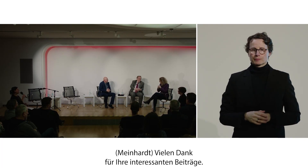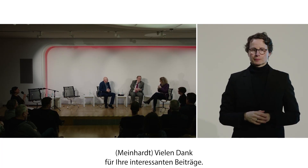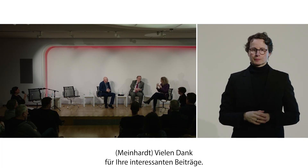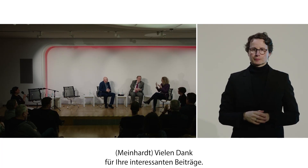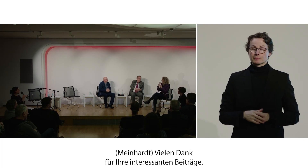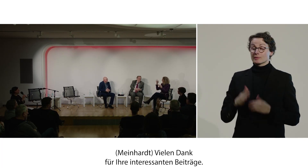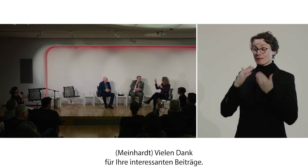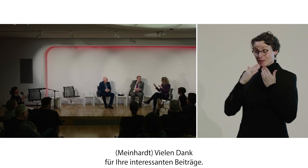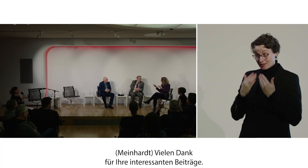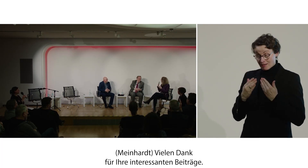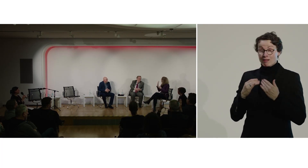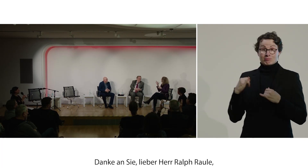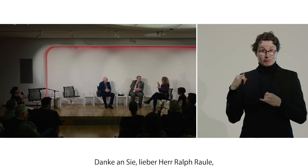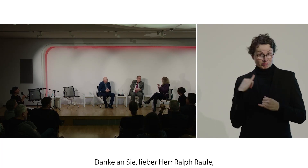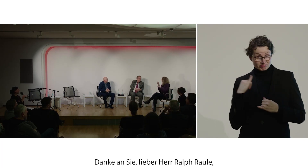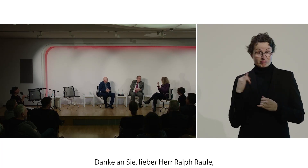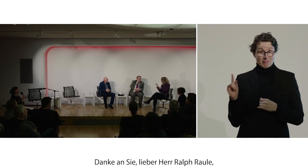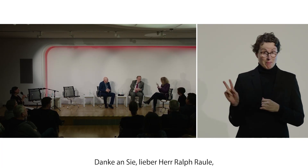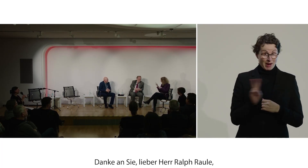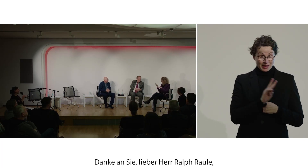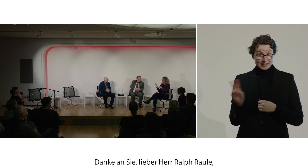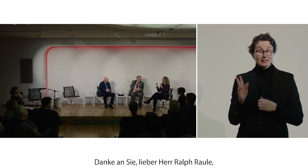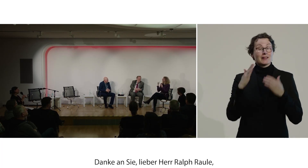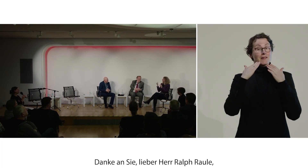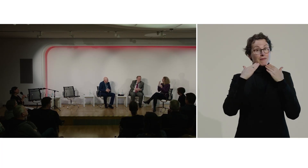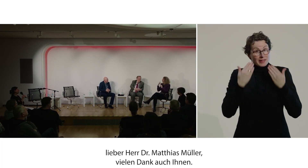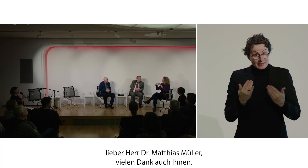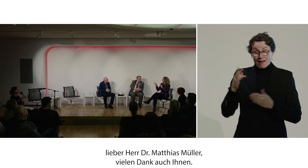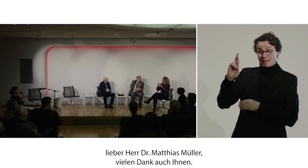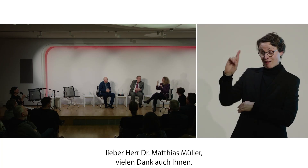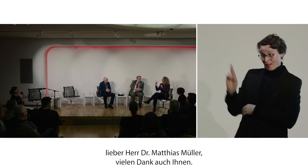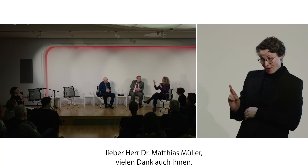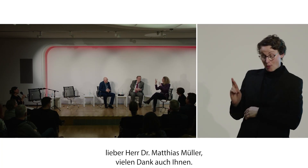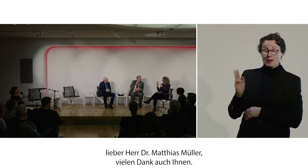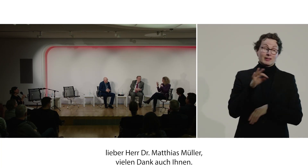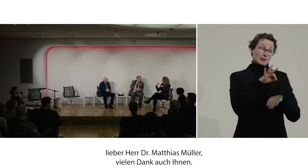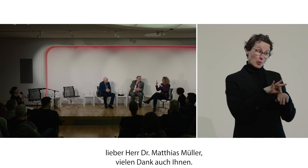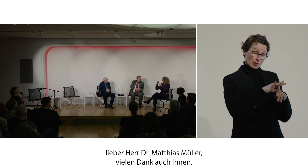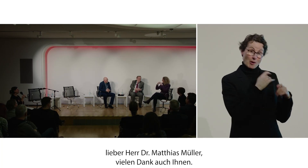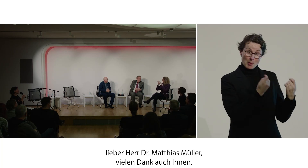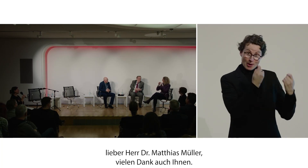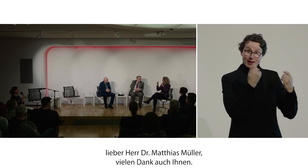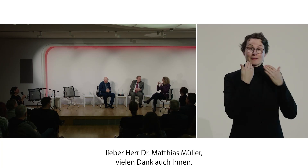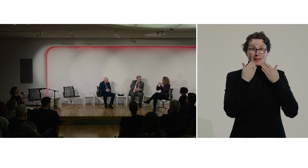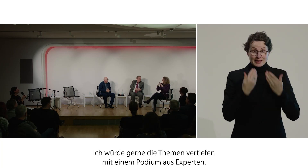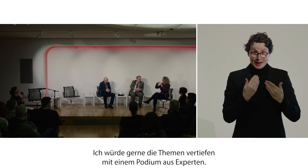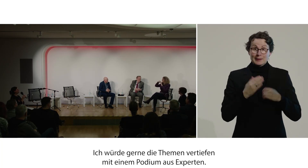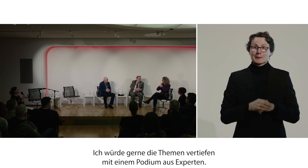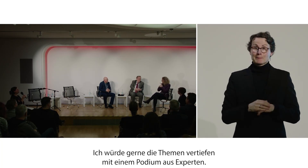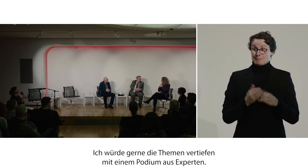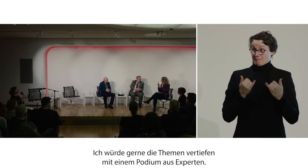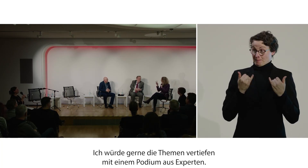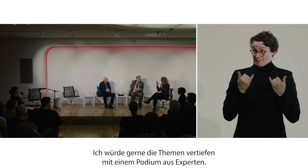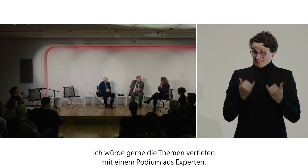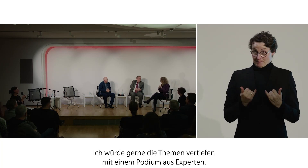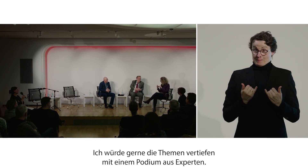Vielen Dank für Ihre interessanten Beiträge. Danke an Sie, lieber Herr Ralf-Raude, lieber Herr Dr. Matthias Müller. Vielen Dank auch Ihnen. Ich würde gerne